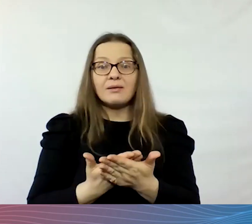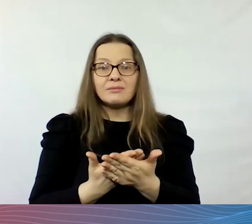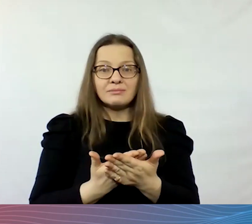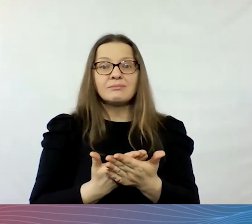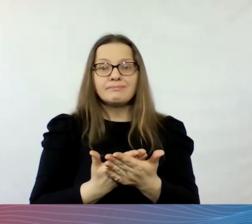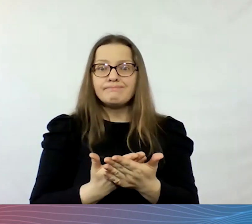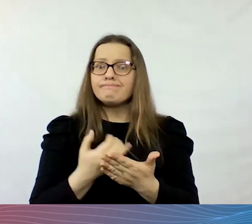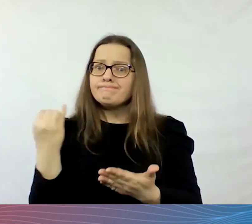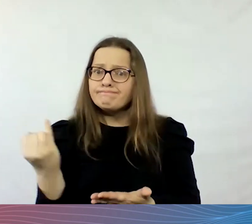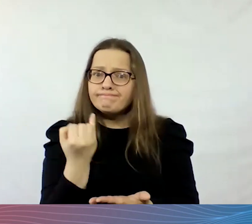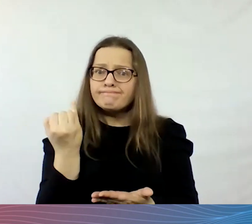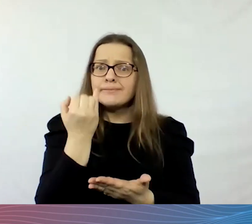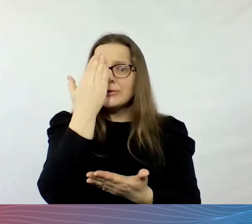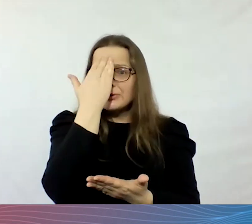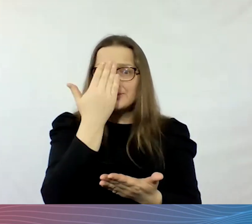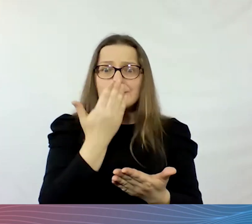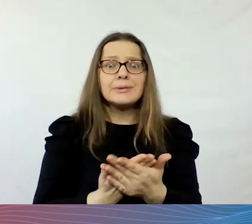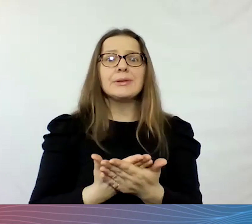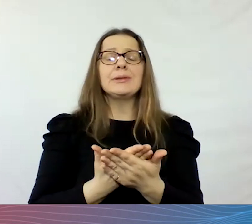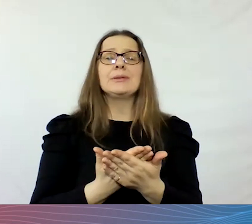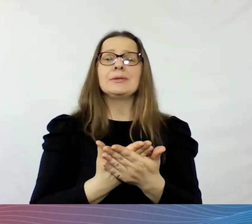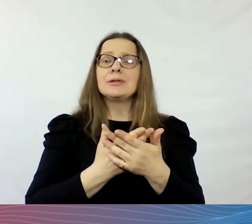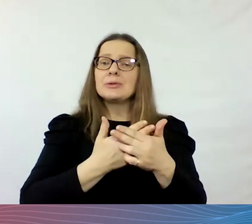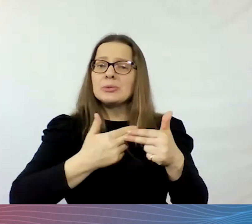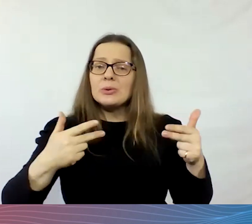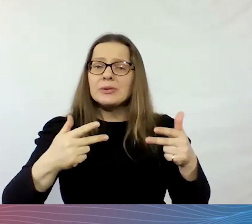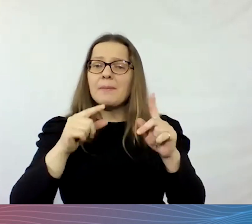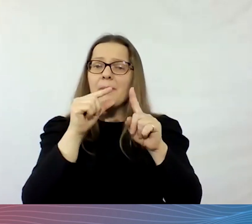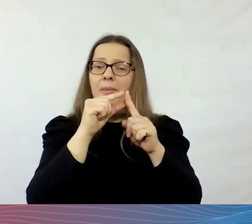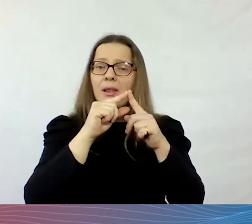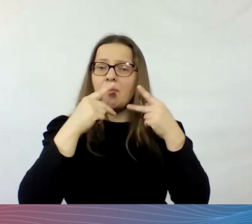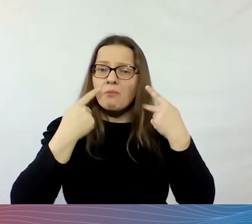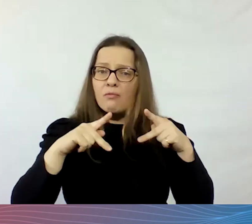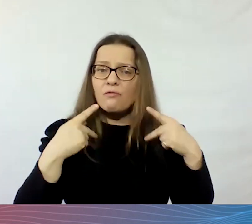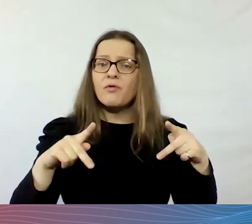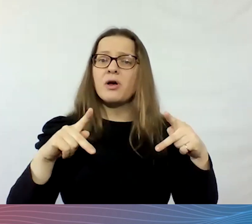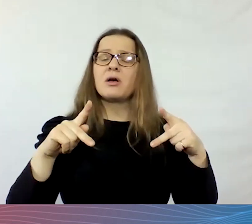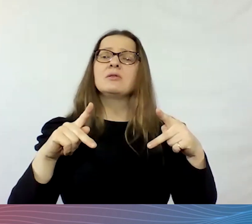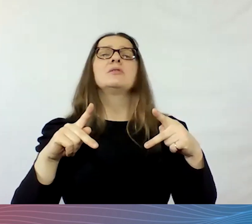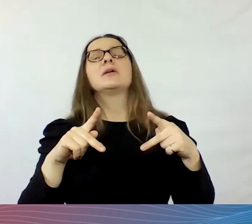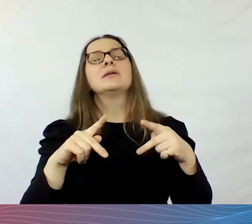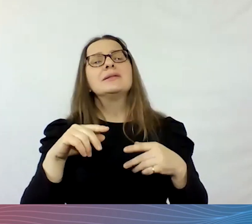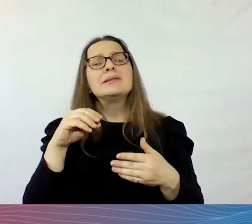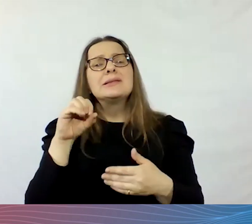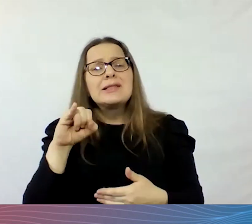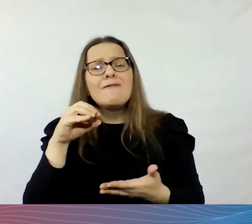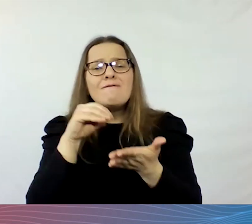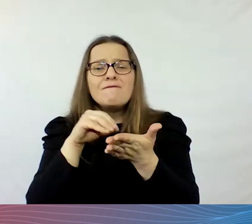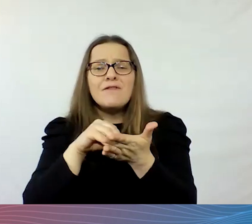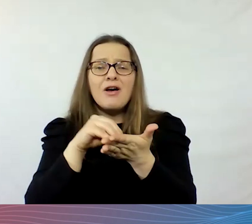Ainda tem pessoas que não creem em tudo que está acontecendo conosco. Mas se ele não crê, irmãos, ele não tem posse, não toma posse